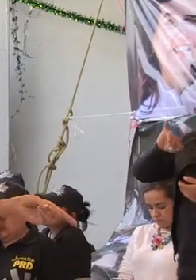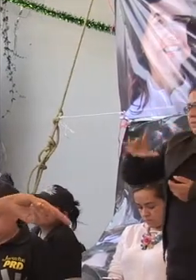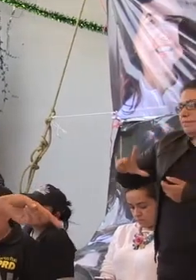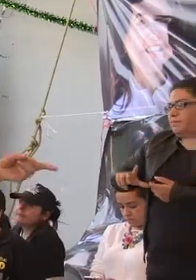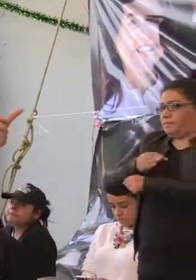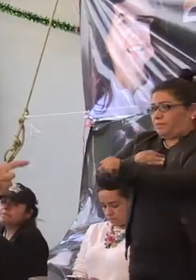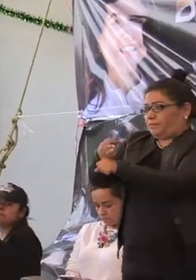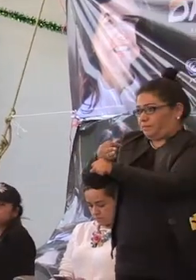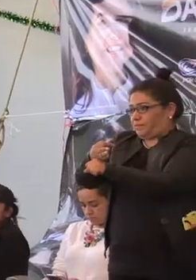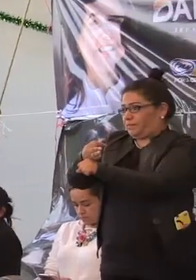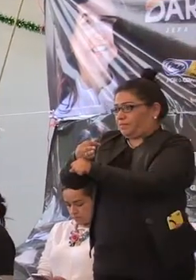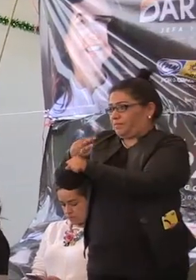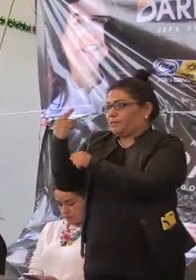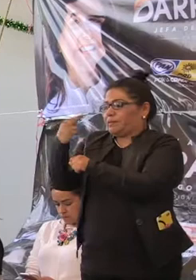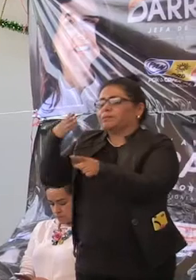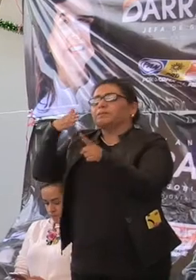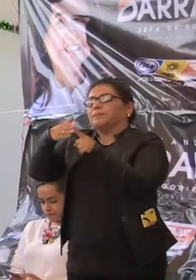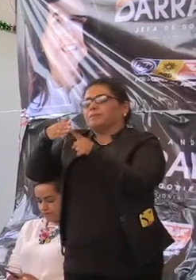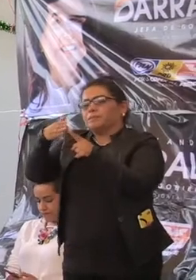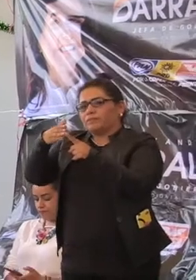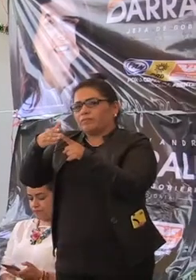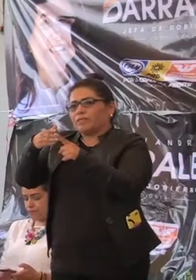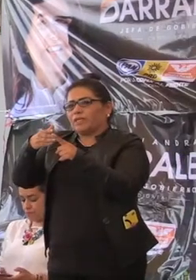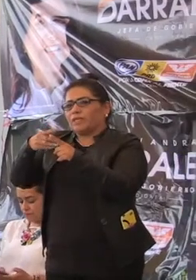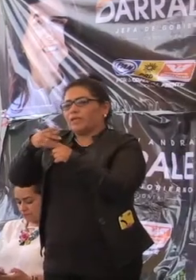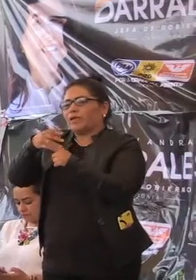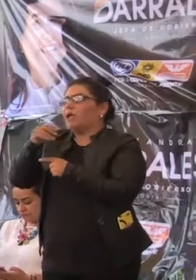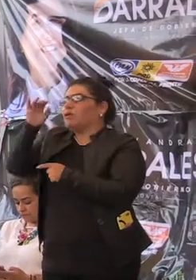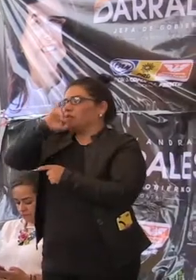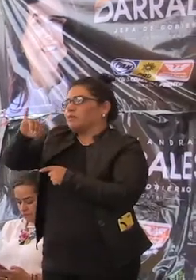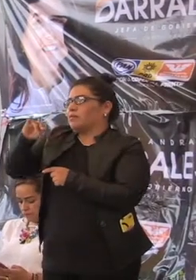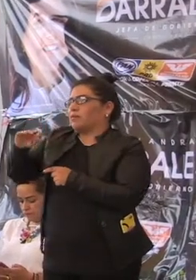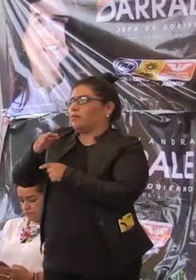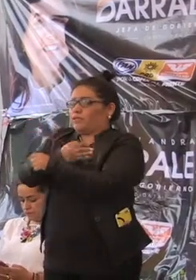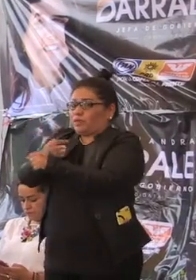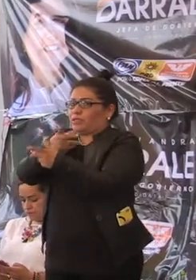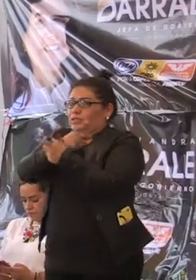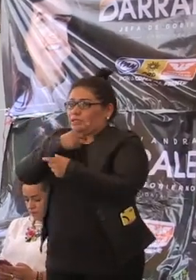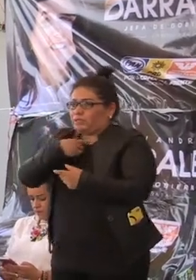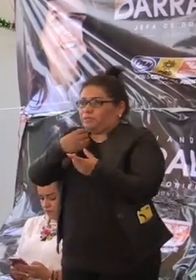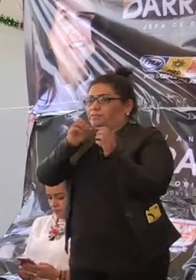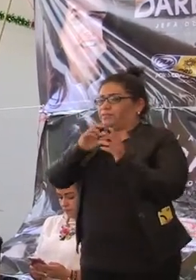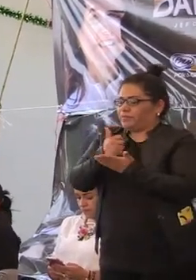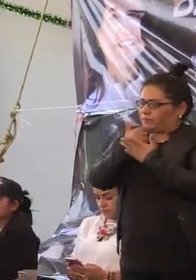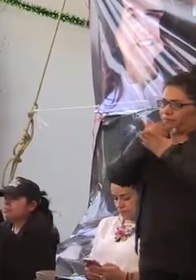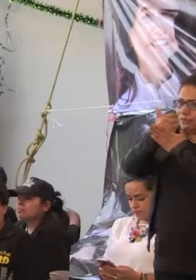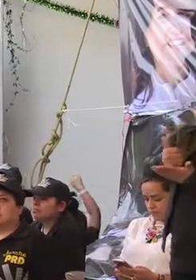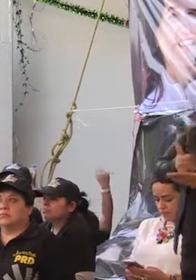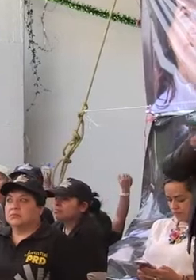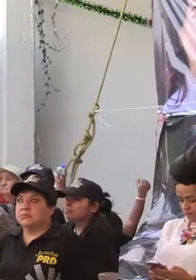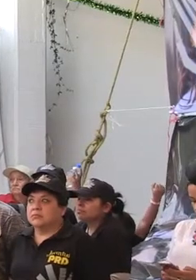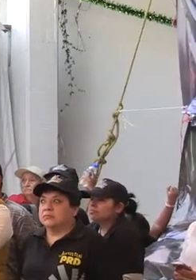familia. Necesitamos identificar a esas jefas de familia que nos deben de ayudar a mandar a los hijos a la